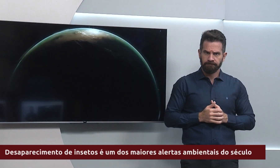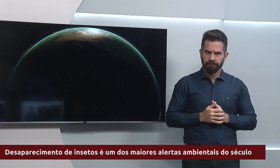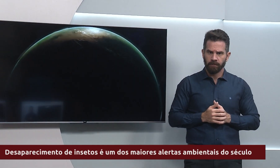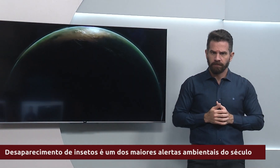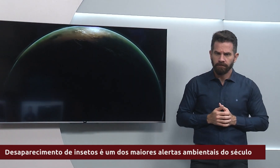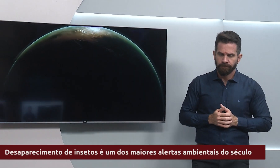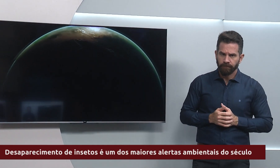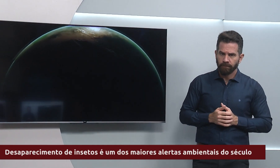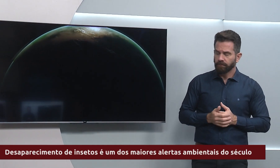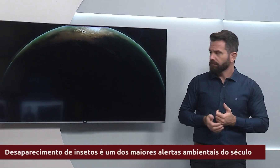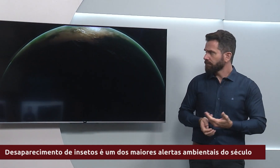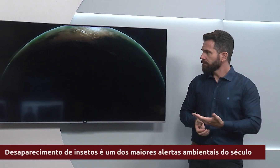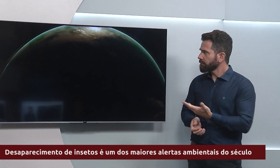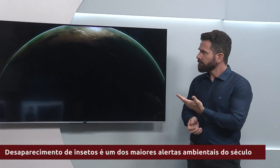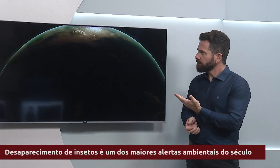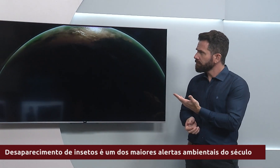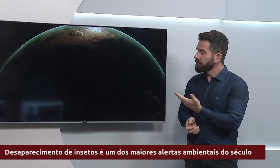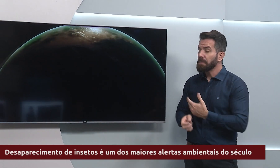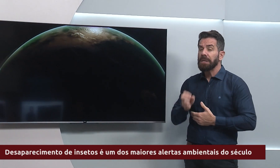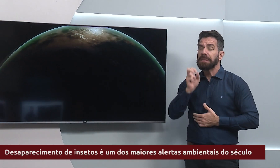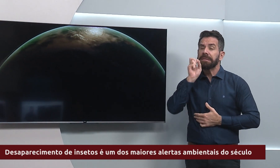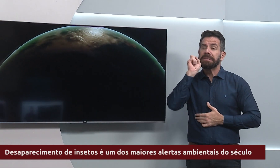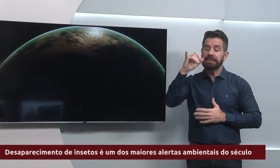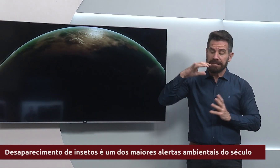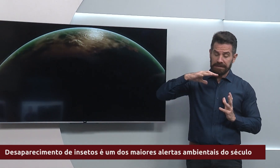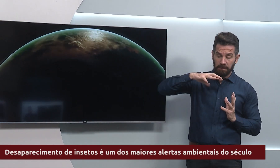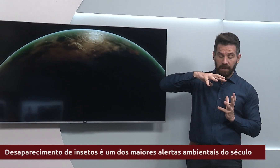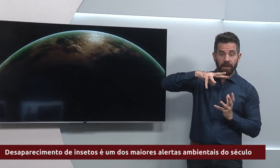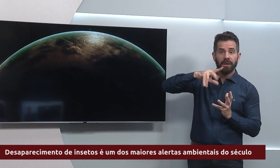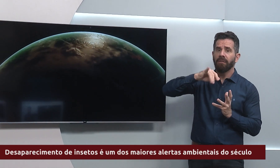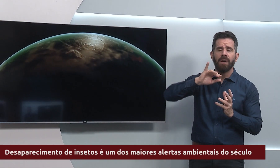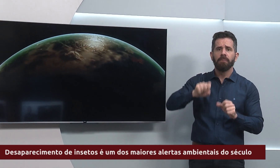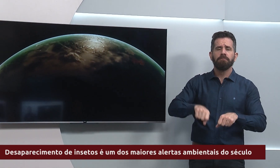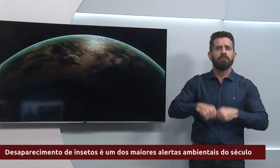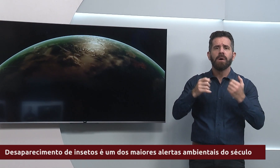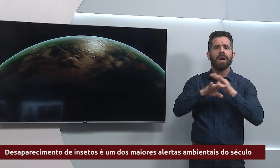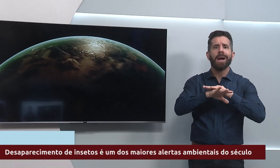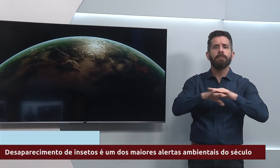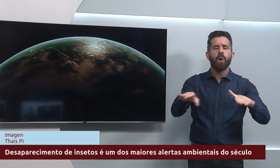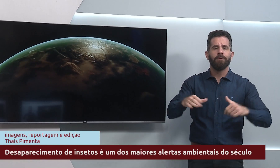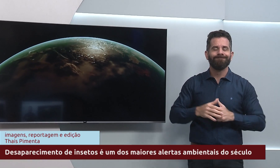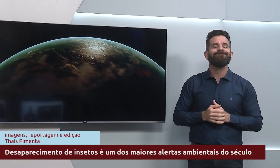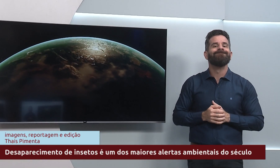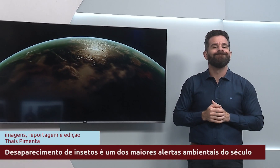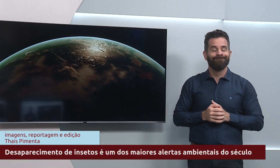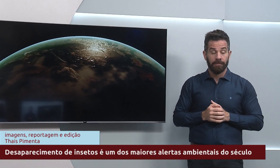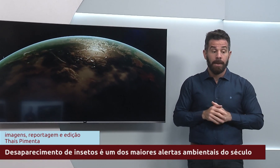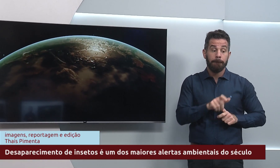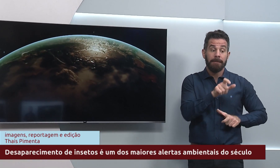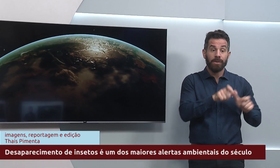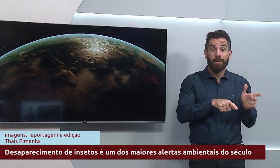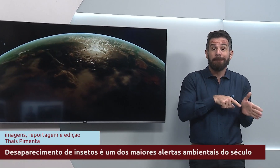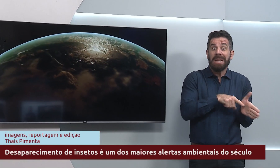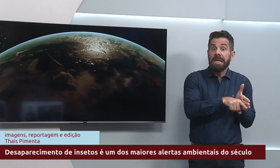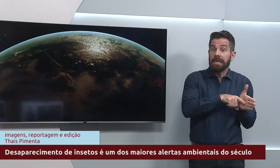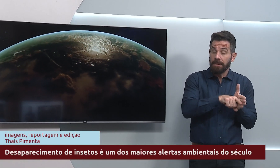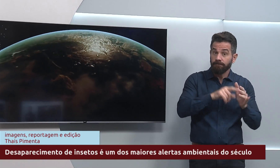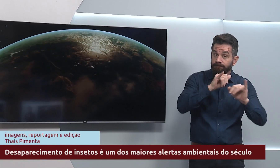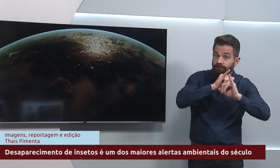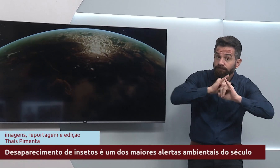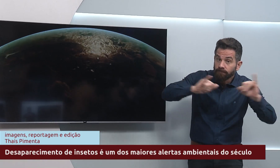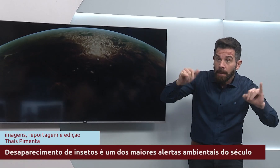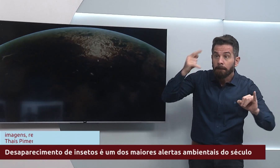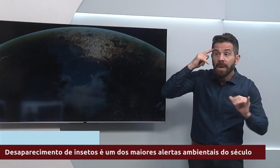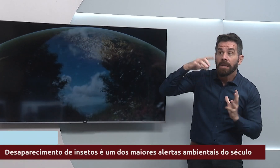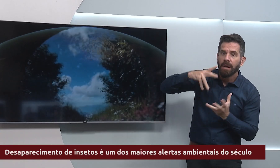E se o planeta estivesse à beira de um apocalipse? Pesquisadores alertam para uma ameaça global e ela não vem de